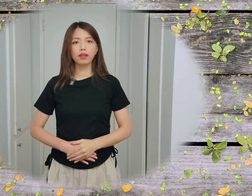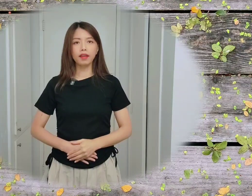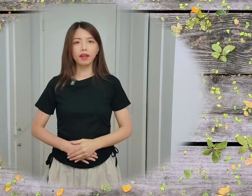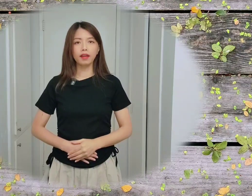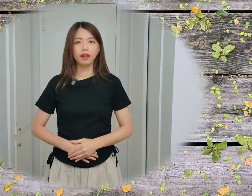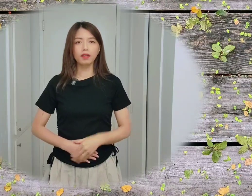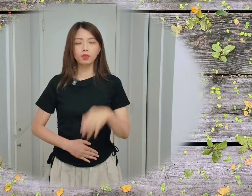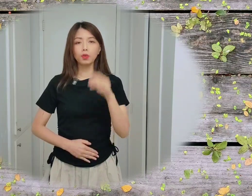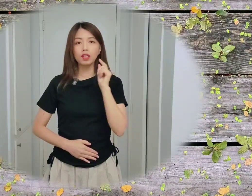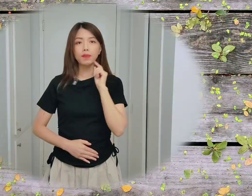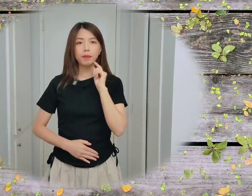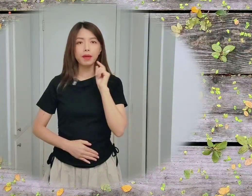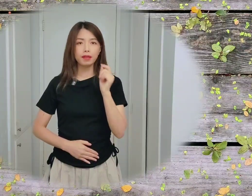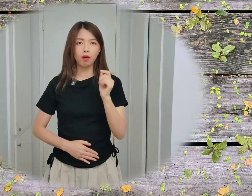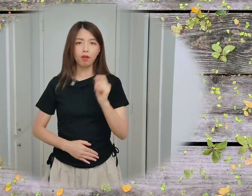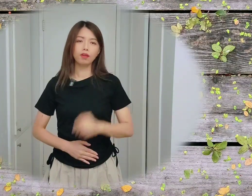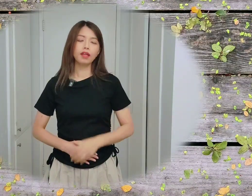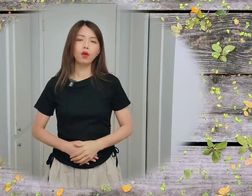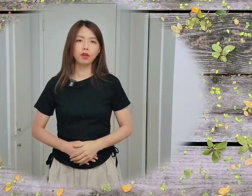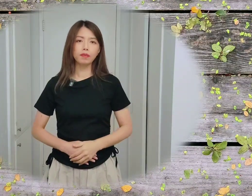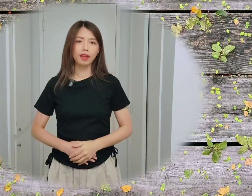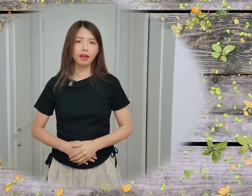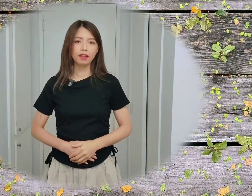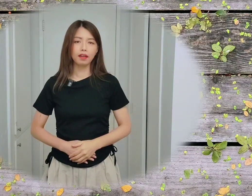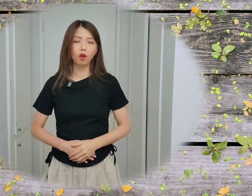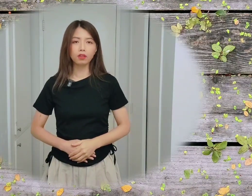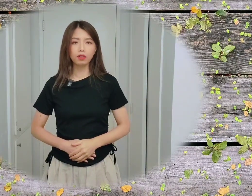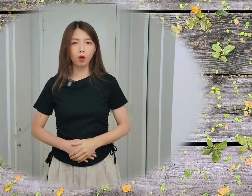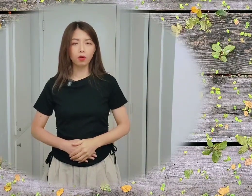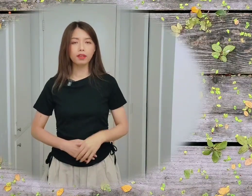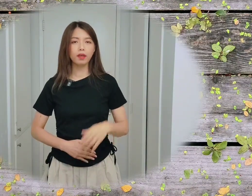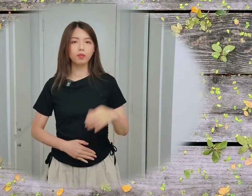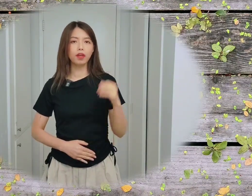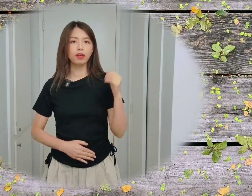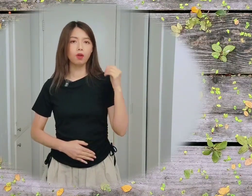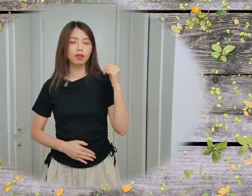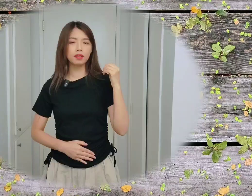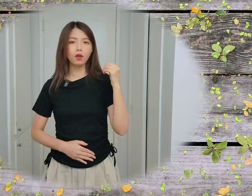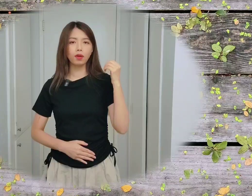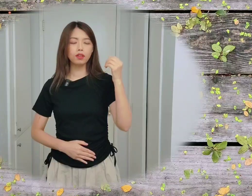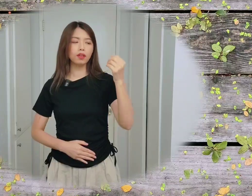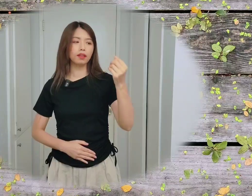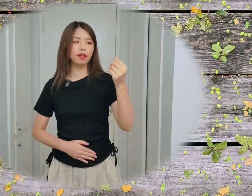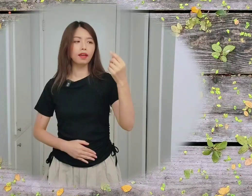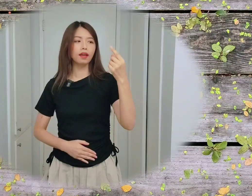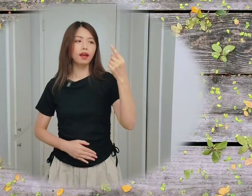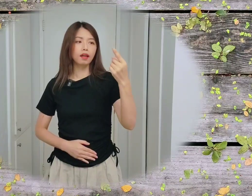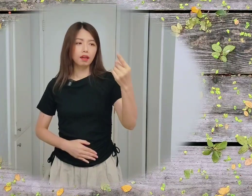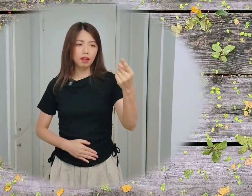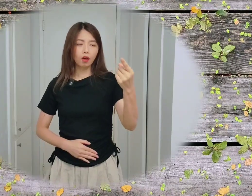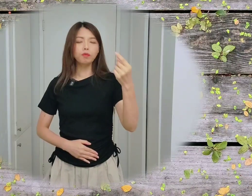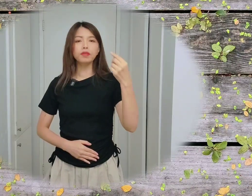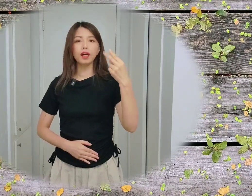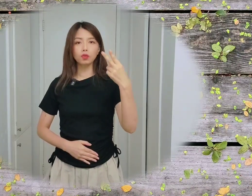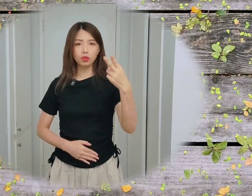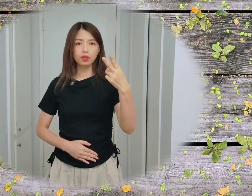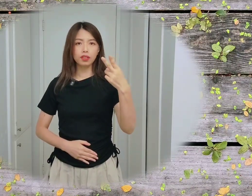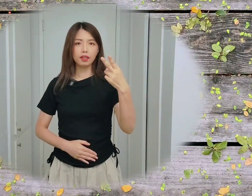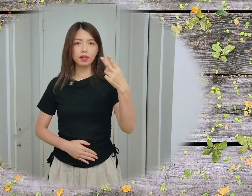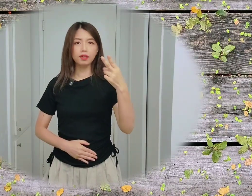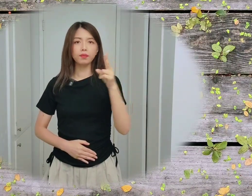써주셔야 되는데 주로 입 앞에서 사용을 합니다. 여기선 여기 때문에 여를 사용하셔야 되는데